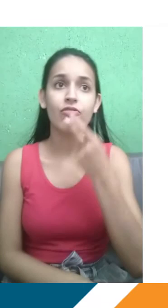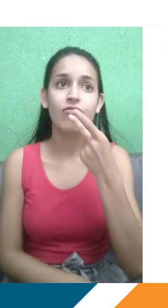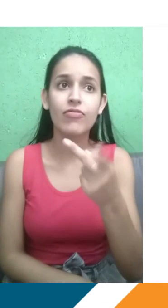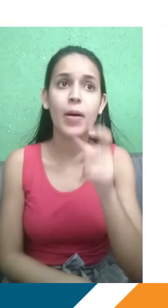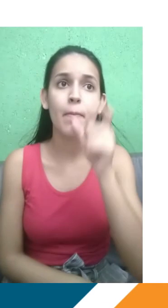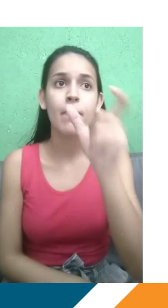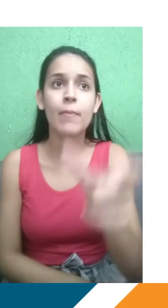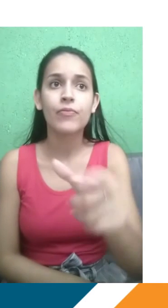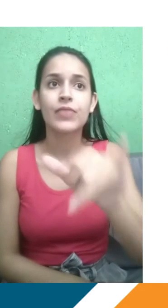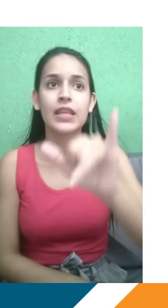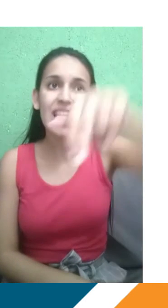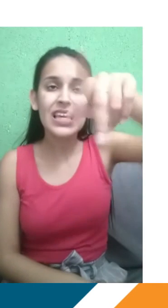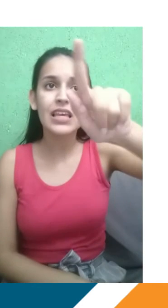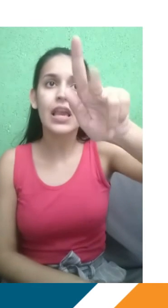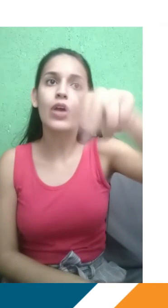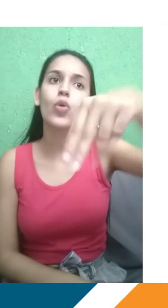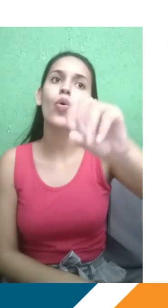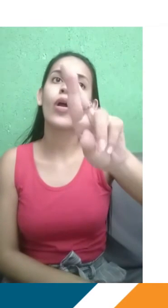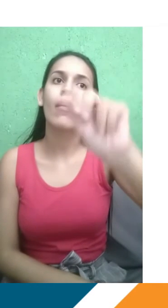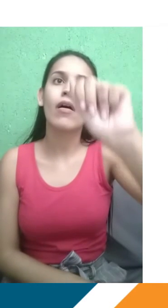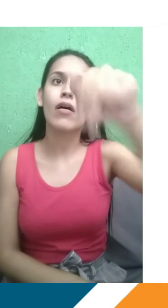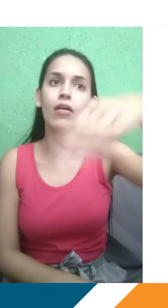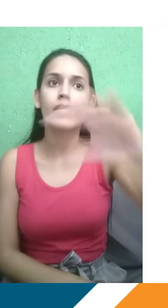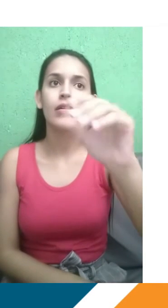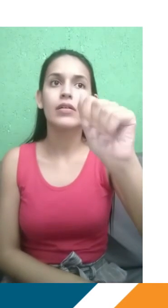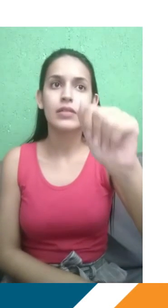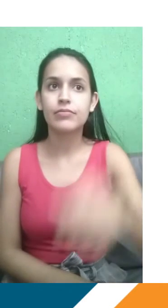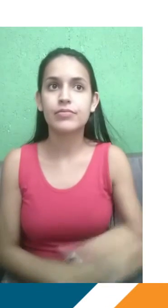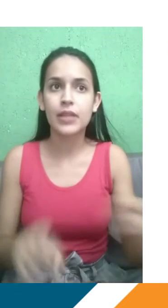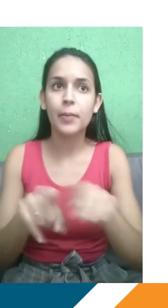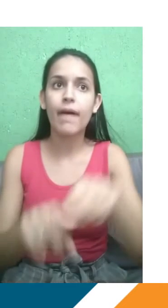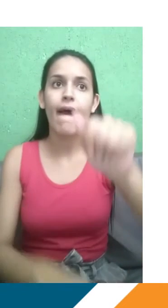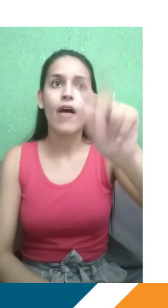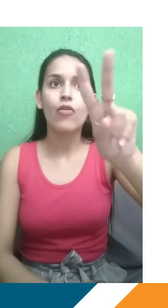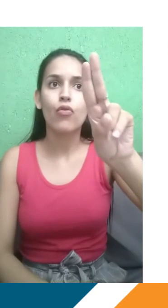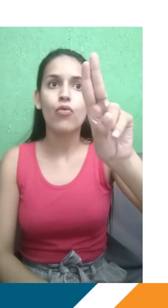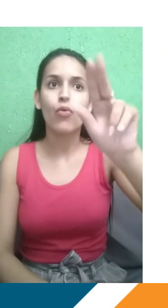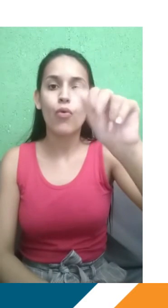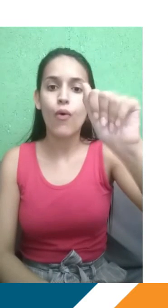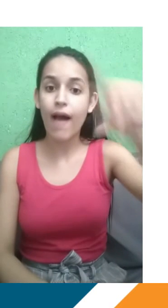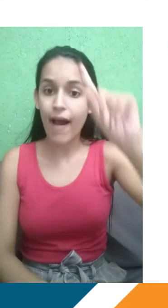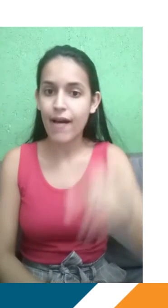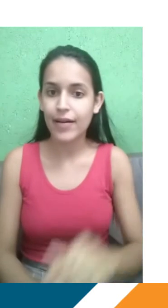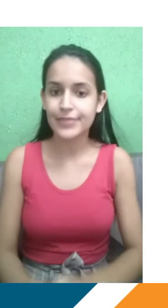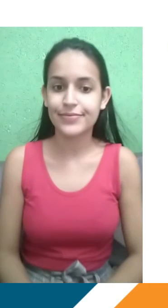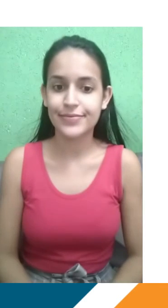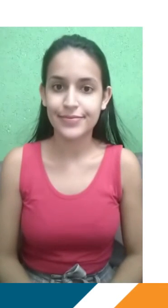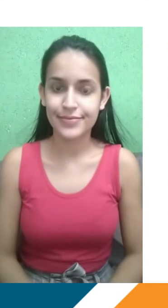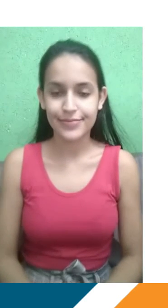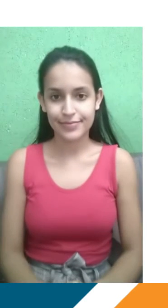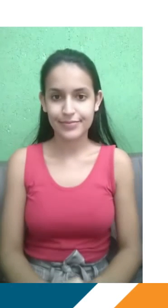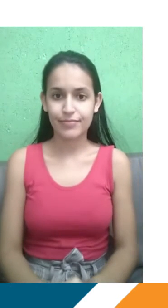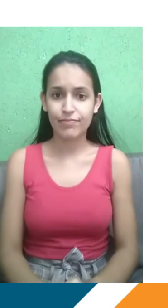fica perceptível, a partir da fala do eu lírico, o uso de expressões típicas da linguagem oral. Seguindo